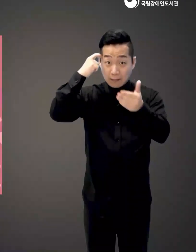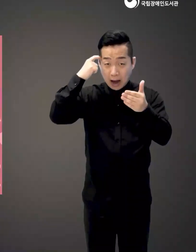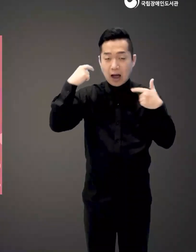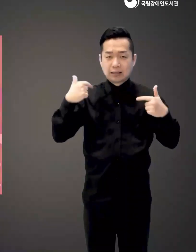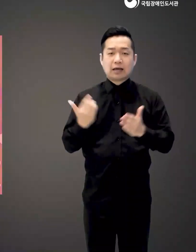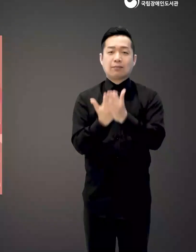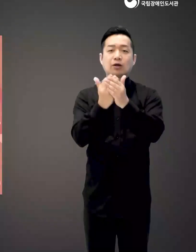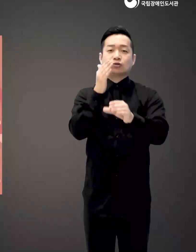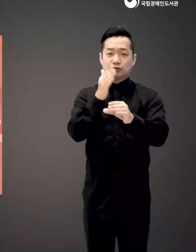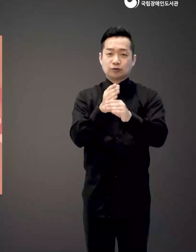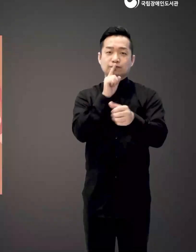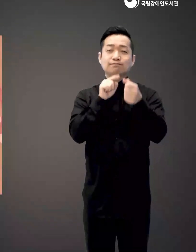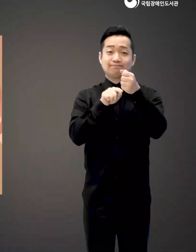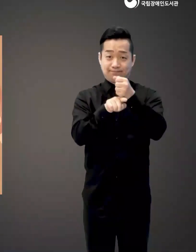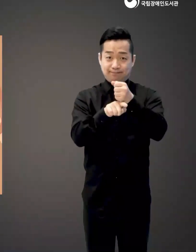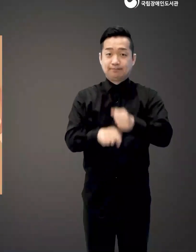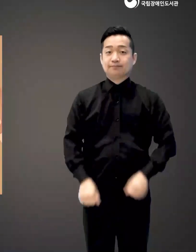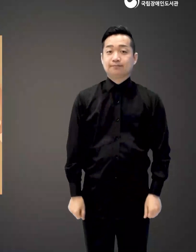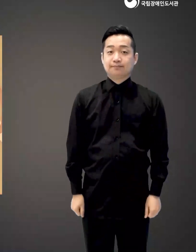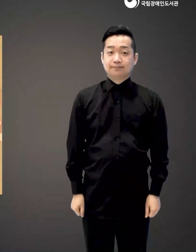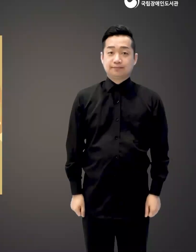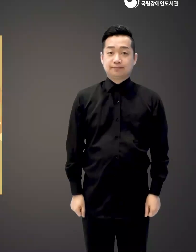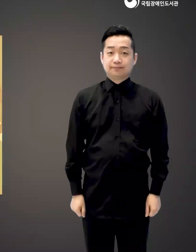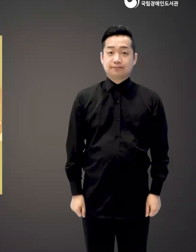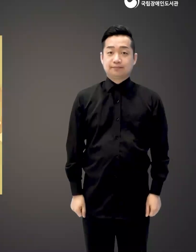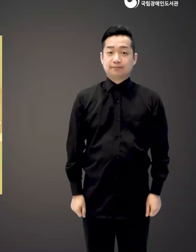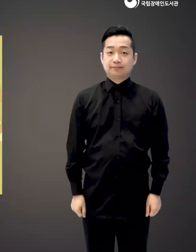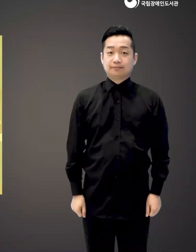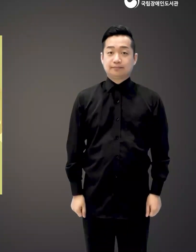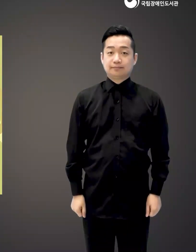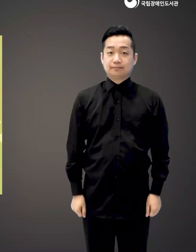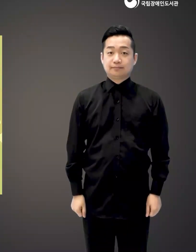있다면 항상 발전하고 있다는 뜻이다.